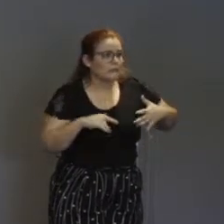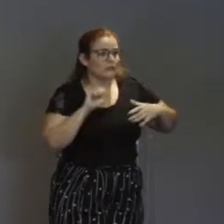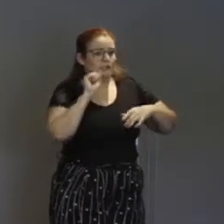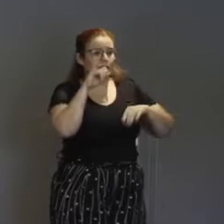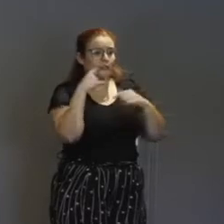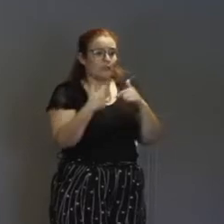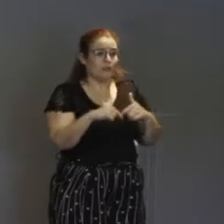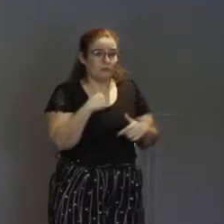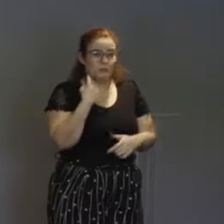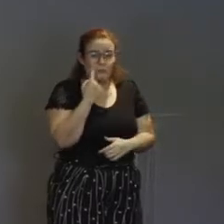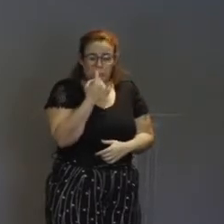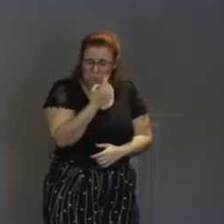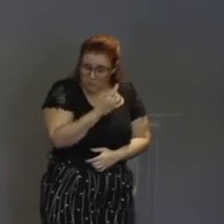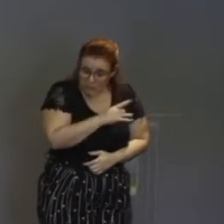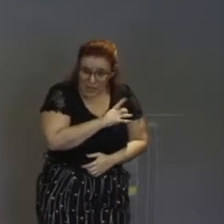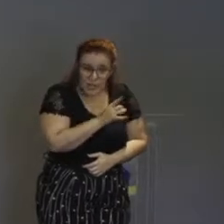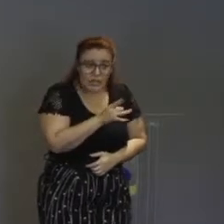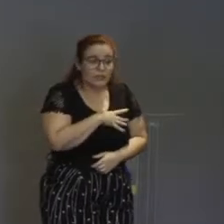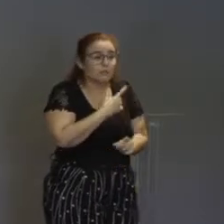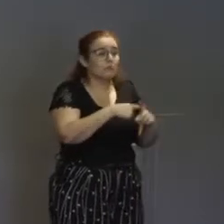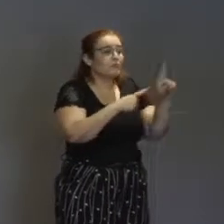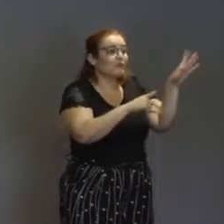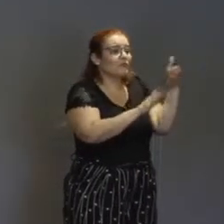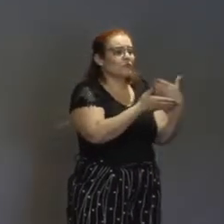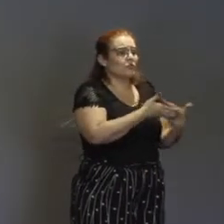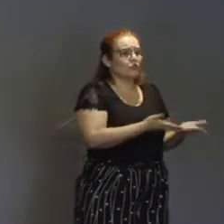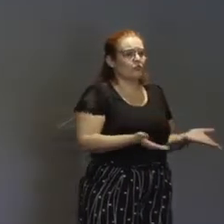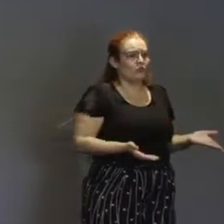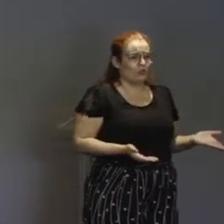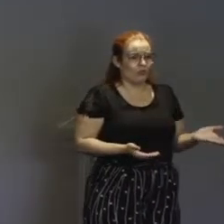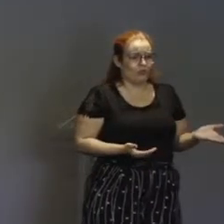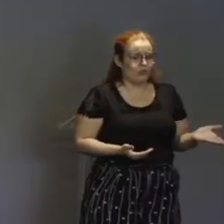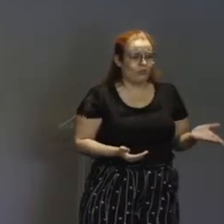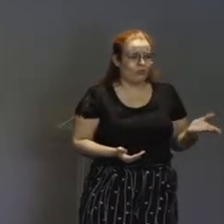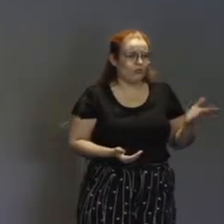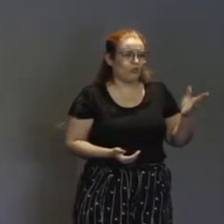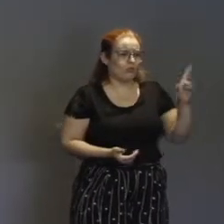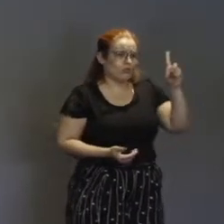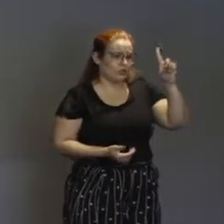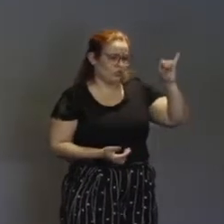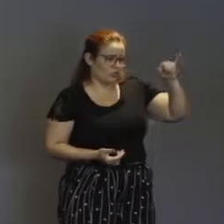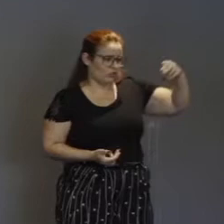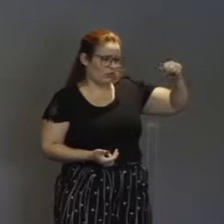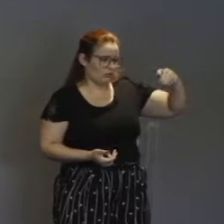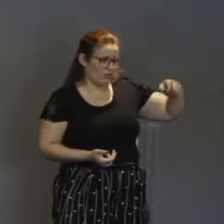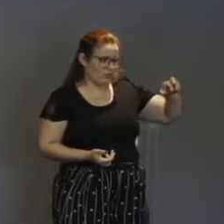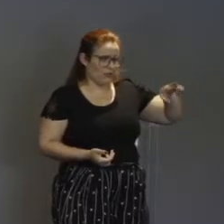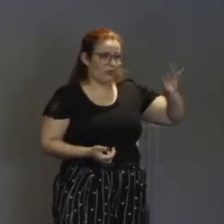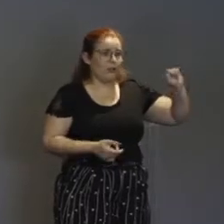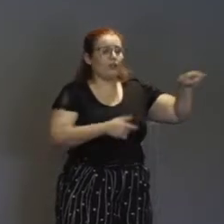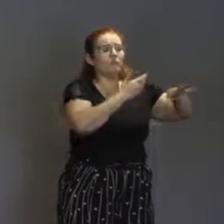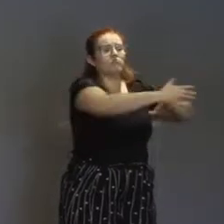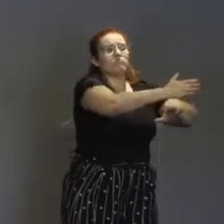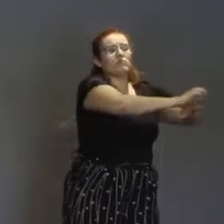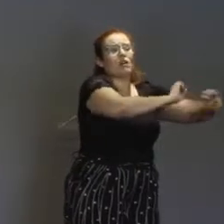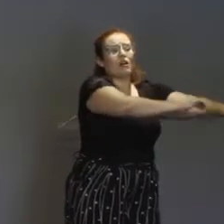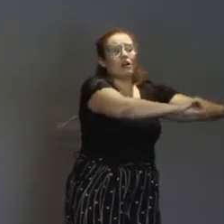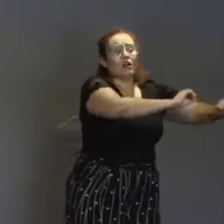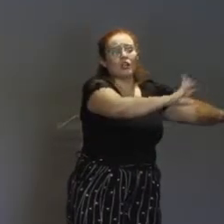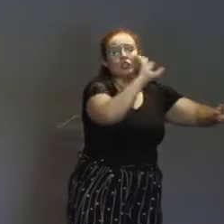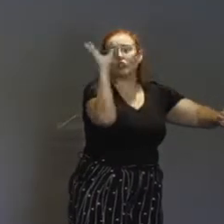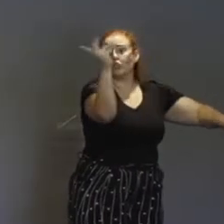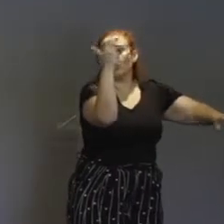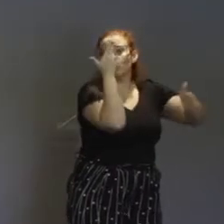com medo, porque fechou o Mind Lab da Dinamarca, ícone que dava treinamento para Deus e o mundo, para todo mundo que estuda laboratório de inovação,